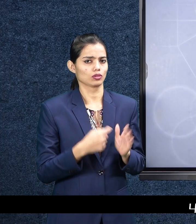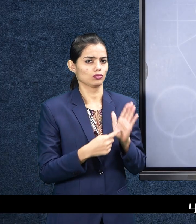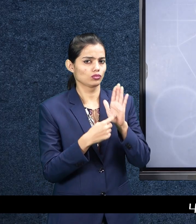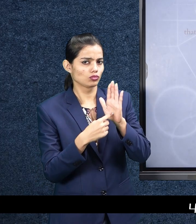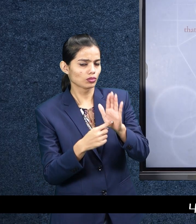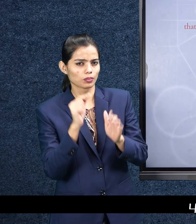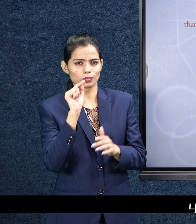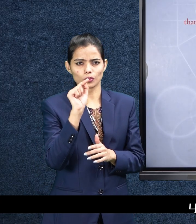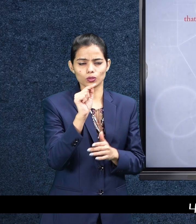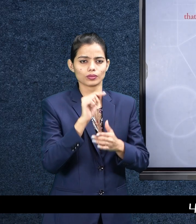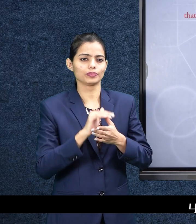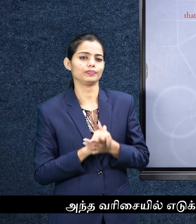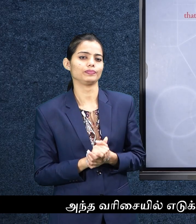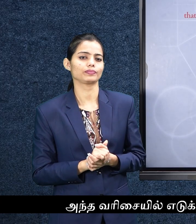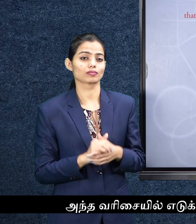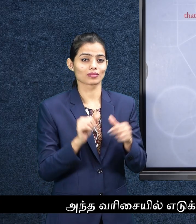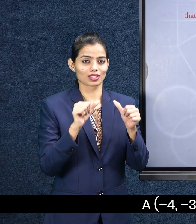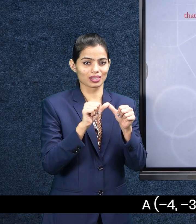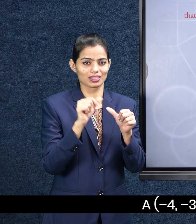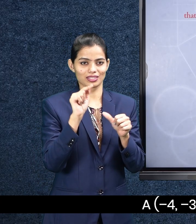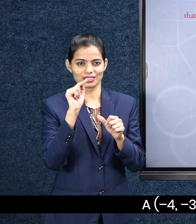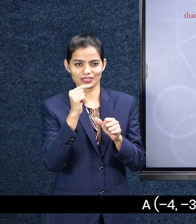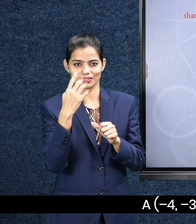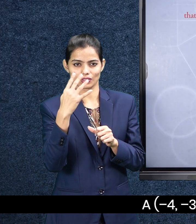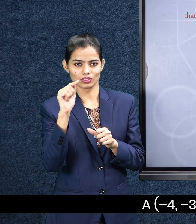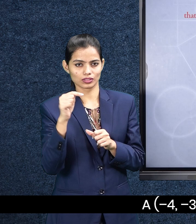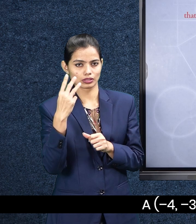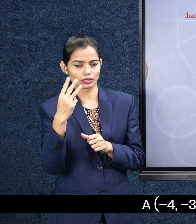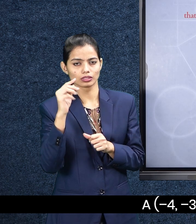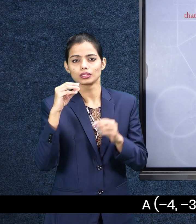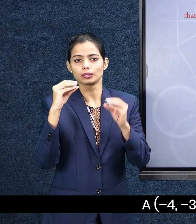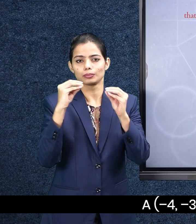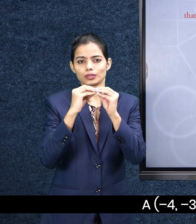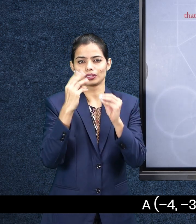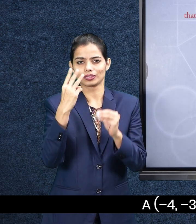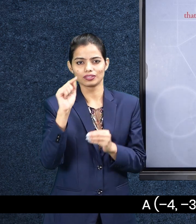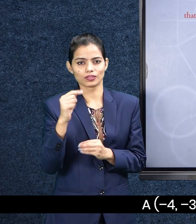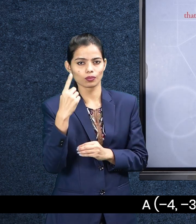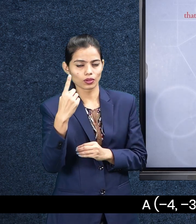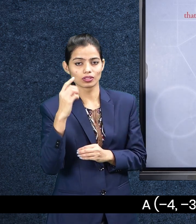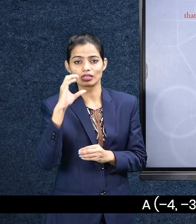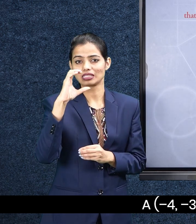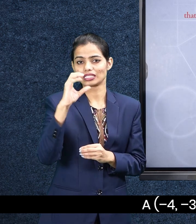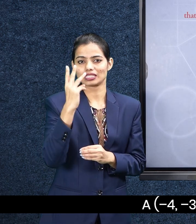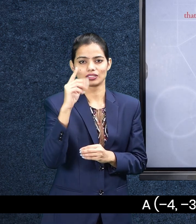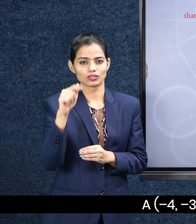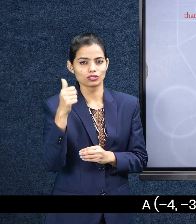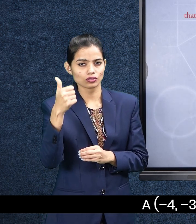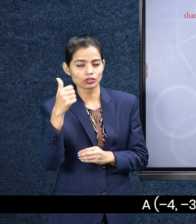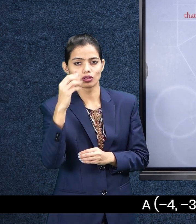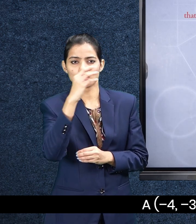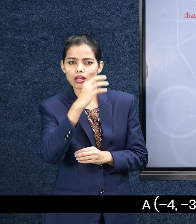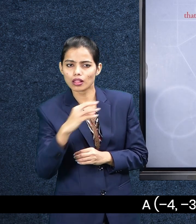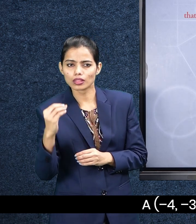புள்ளிகளை காட்டுங்கள். அந்த வரிசையில் எடுக்கப்பட்டது: ஏ வட்டடைப்புக்குறிக்குள் கழித்தல் 4 கழித்தல் 3,